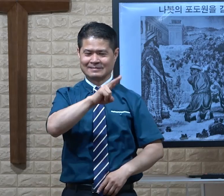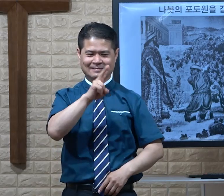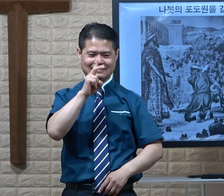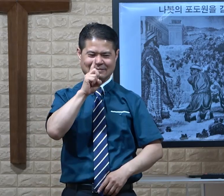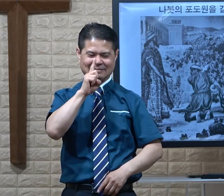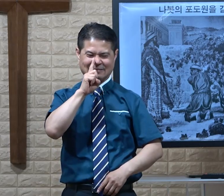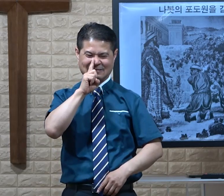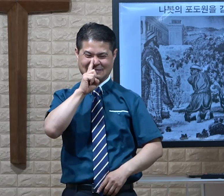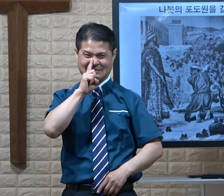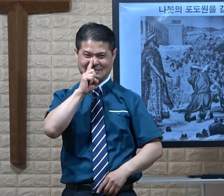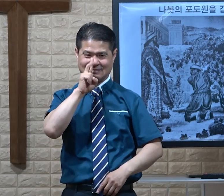정말